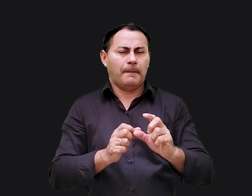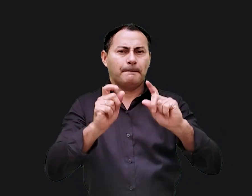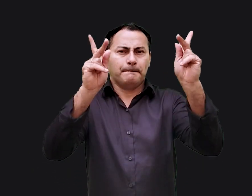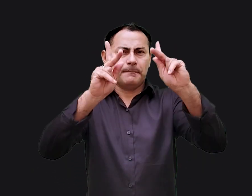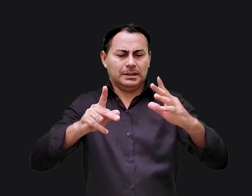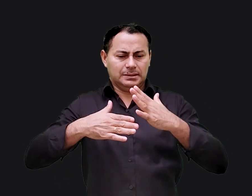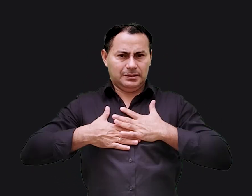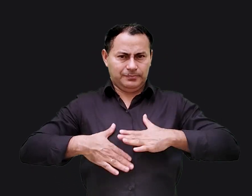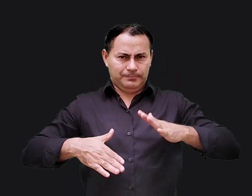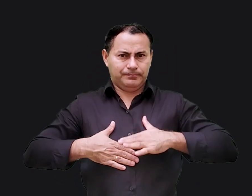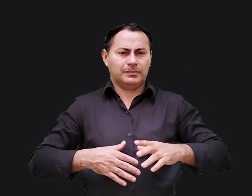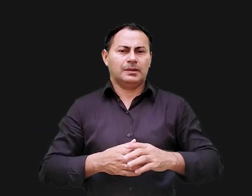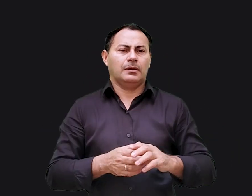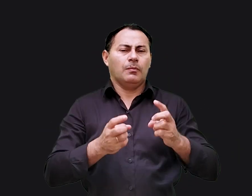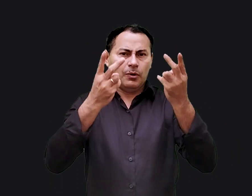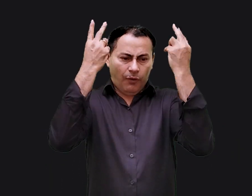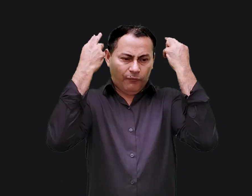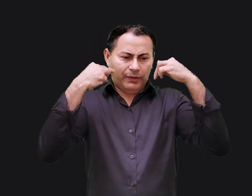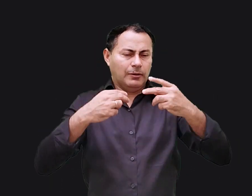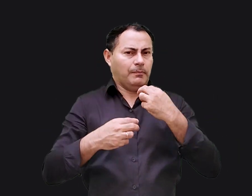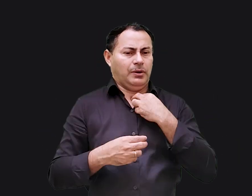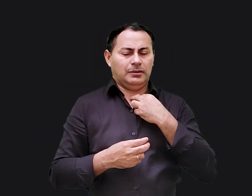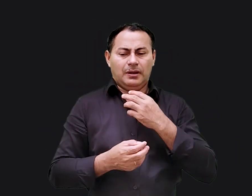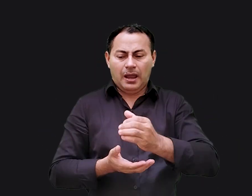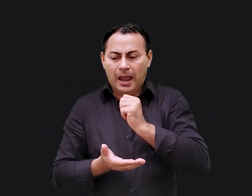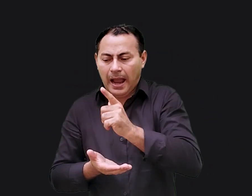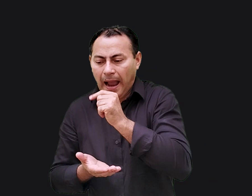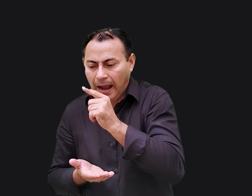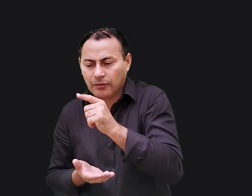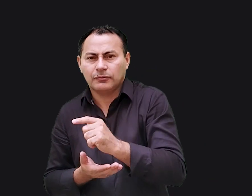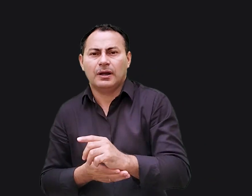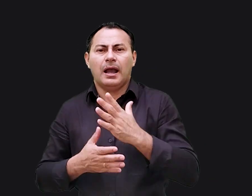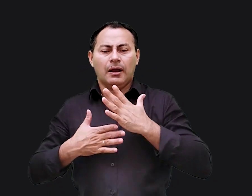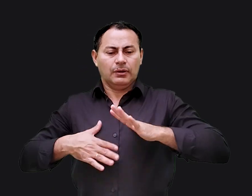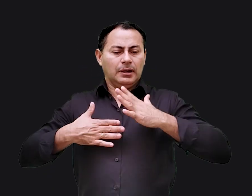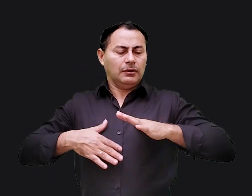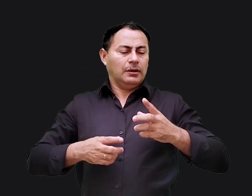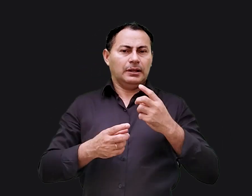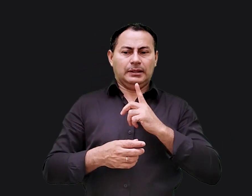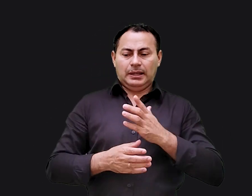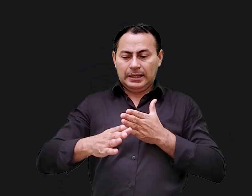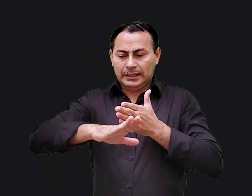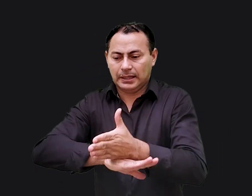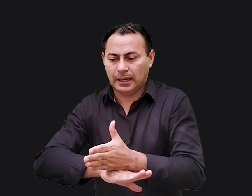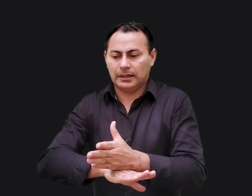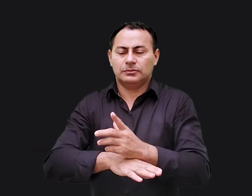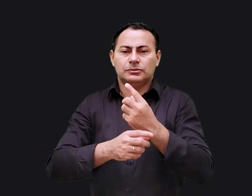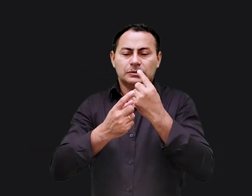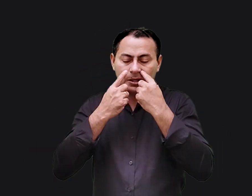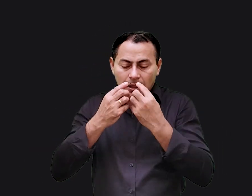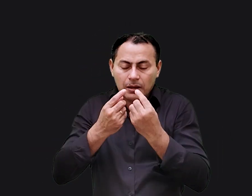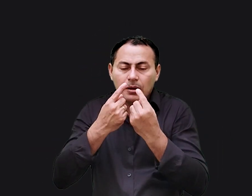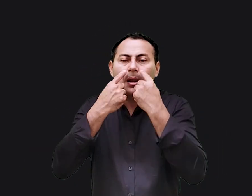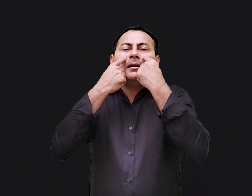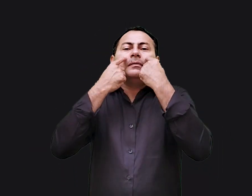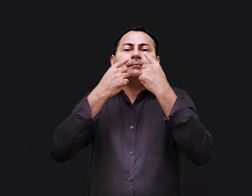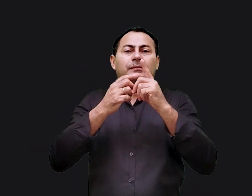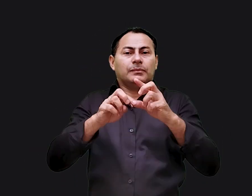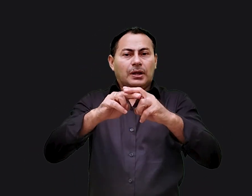apenas paz e tranquilidade. Uma ovelha não pode beber água se a água não for tranquila, porque ela pode entrar pelo seu nariz. Por isso